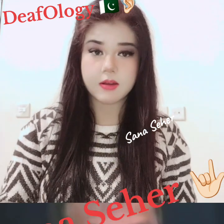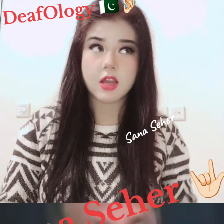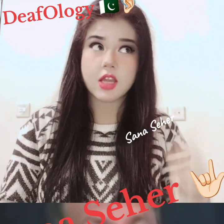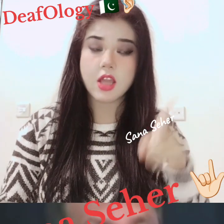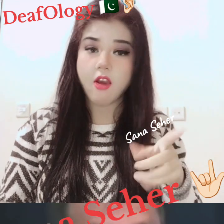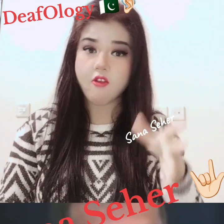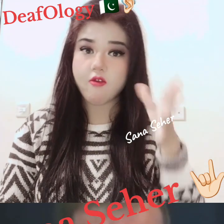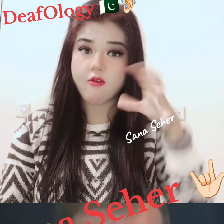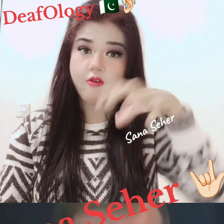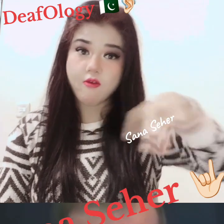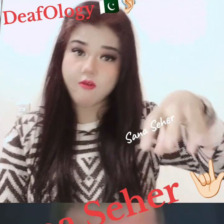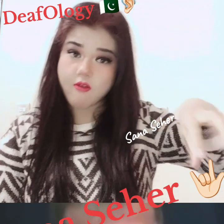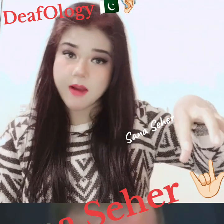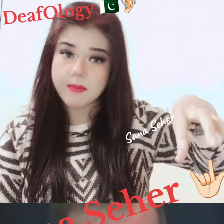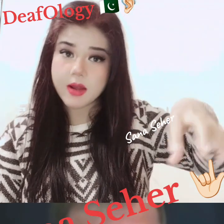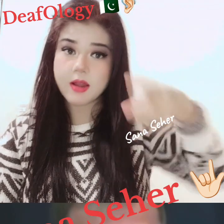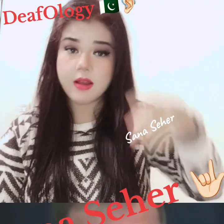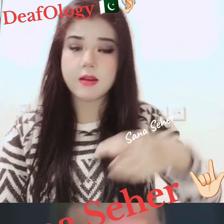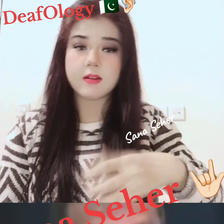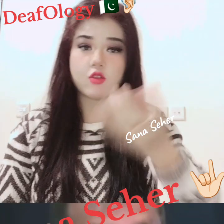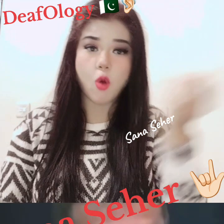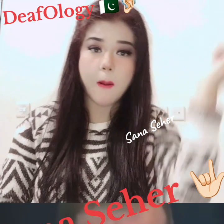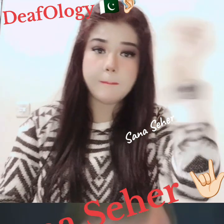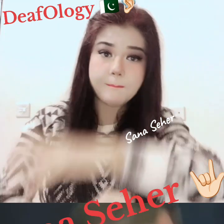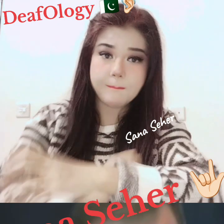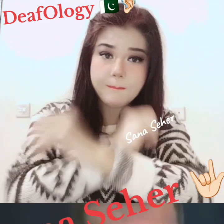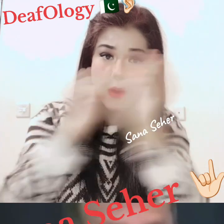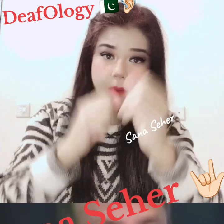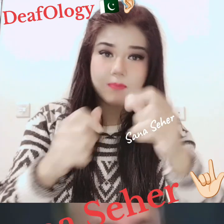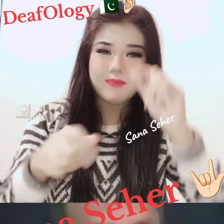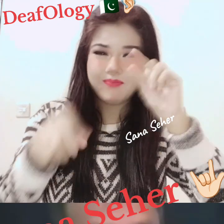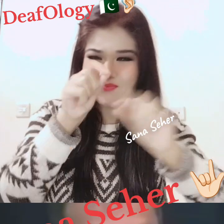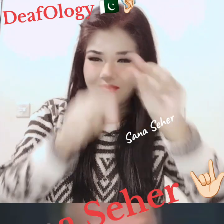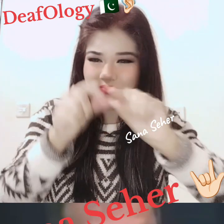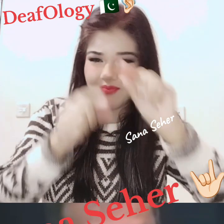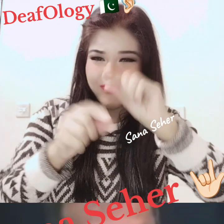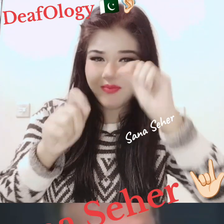پہ جو آپ کے ایکسپلوسیوز ہیں ان کو تیار کرتے ہیں